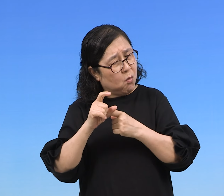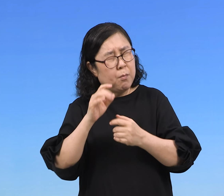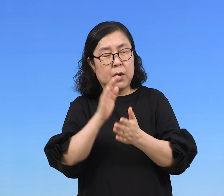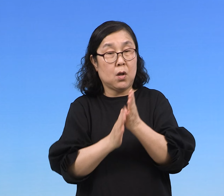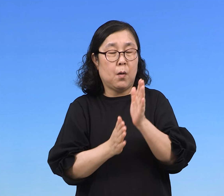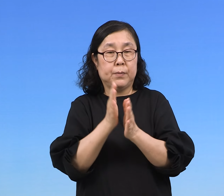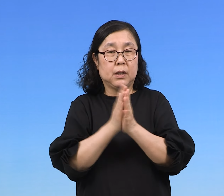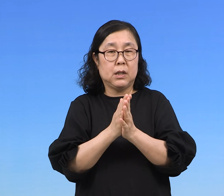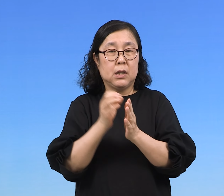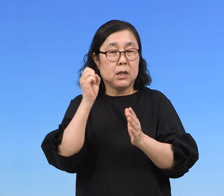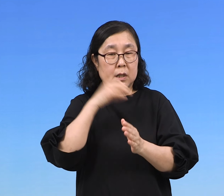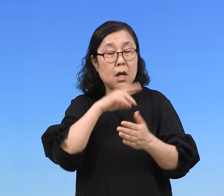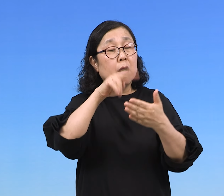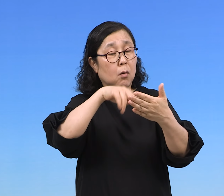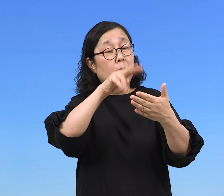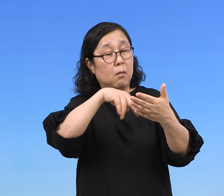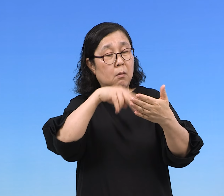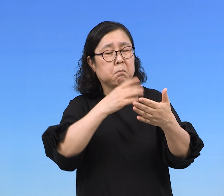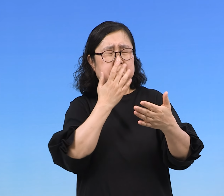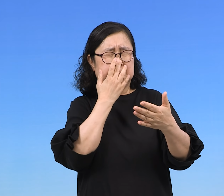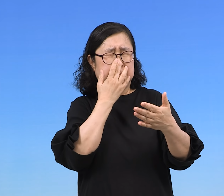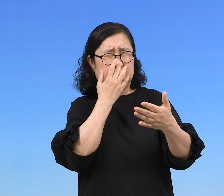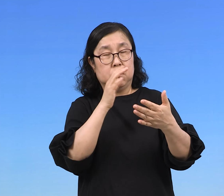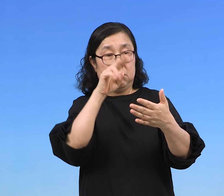이게 문제구나라고 느껴보신 분 계세요?